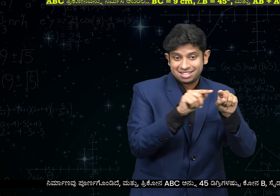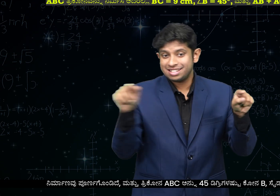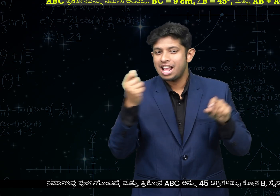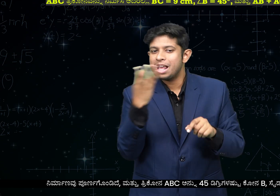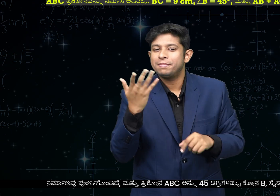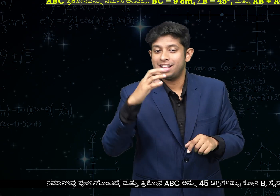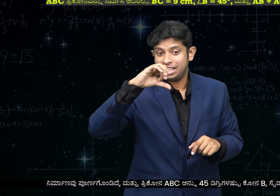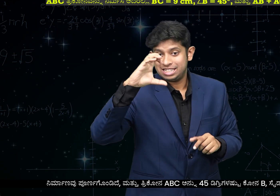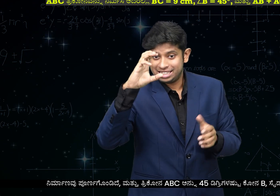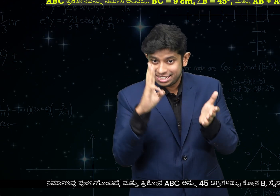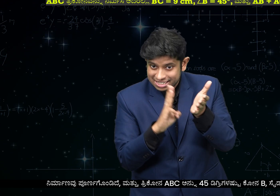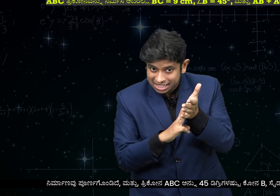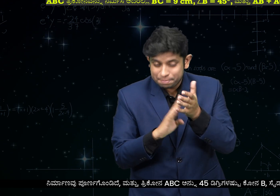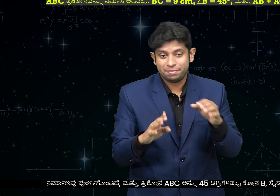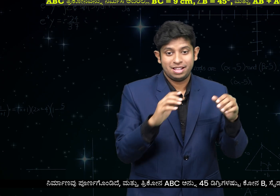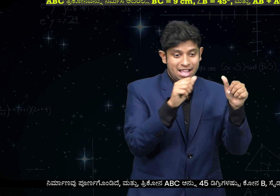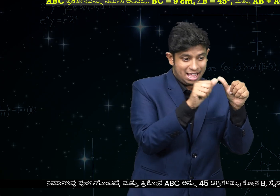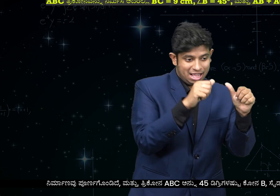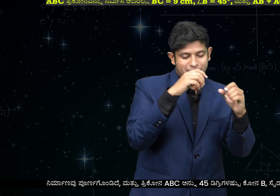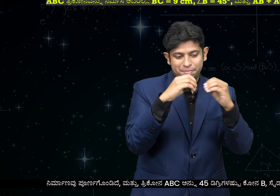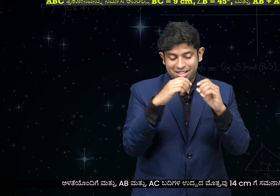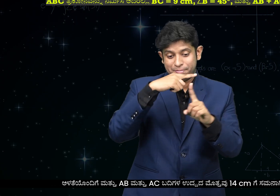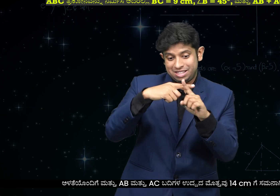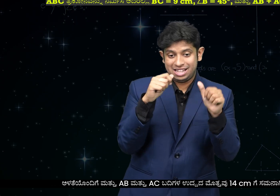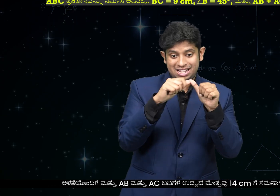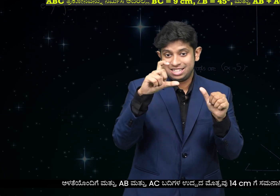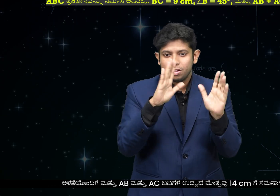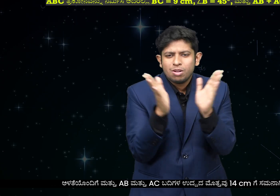ಬಿ ಸೈಡ್ BC 9 ಸೆಂಟಿಮೀಟರ್ ಅಳತೆಯೊಂದಿಗೆ ಮತ್ತು